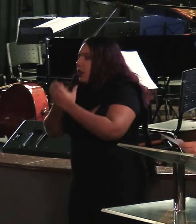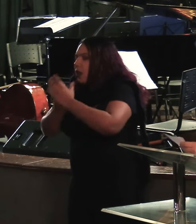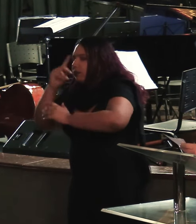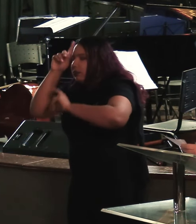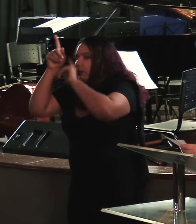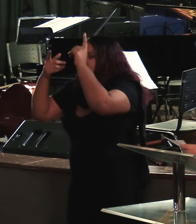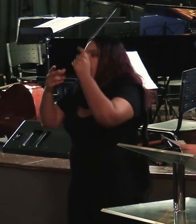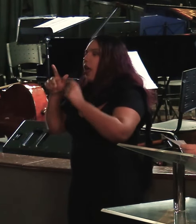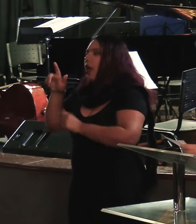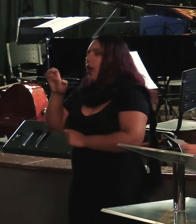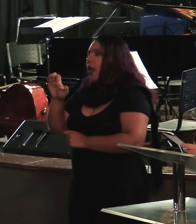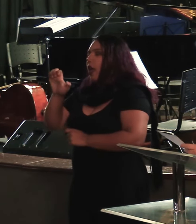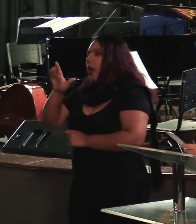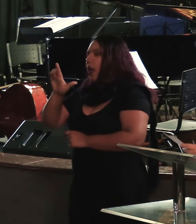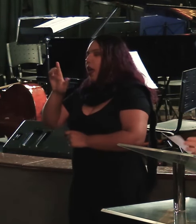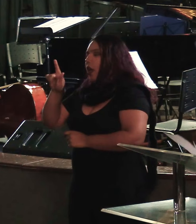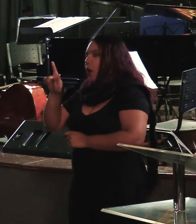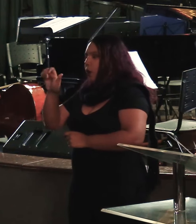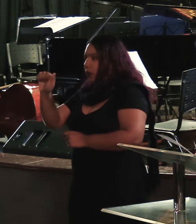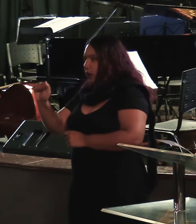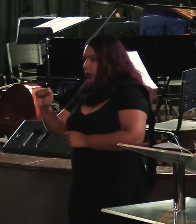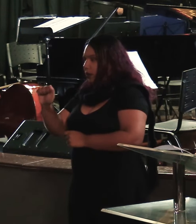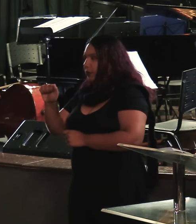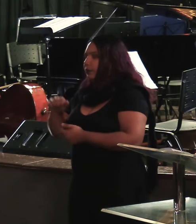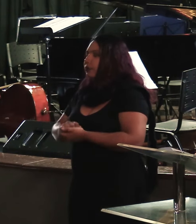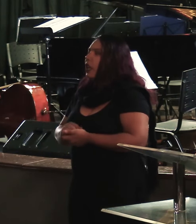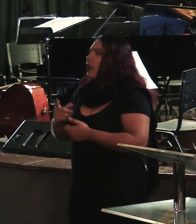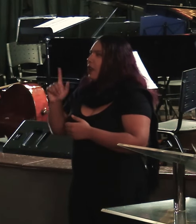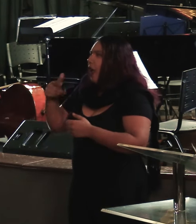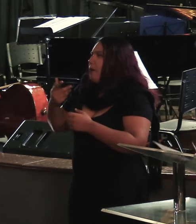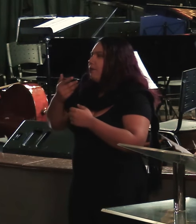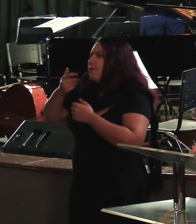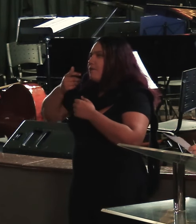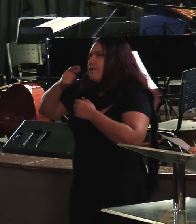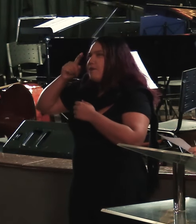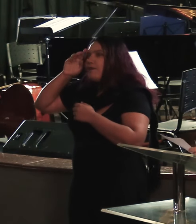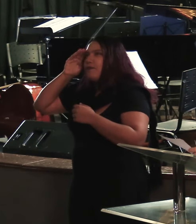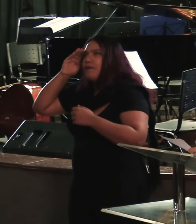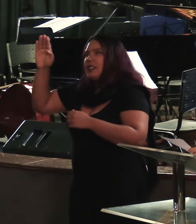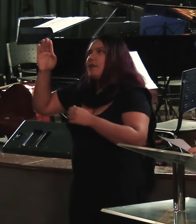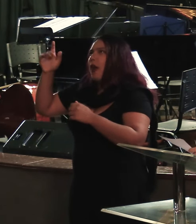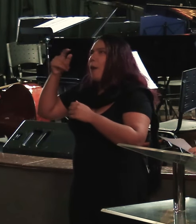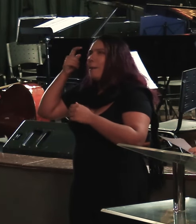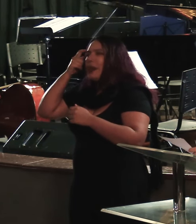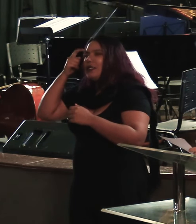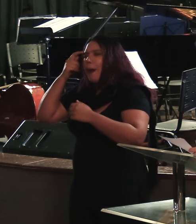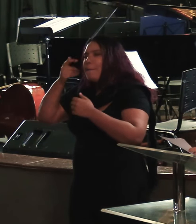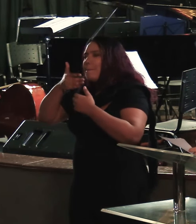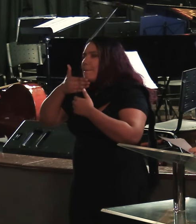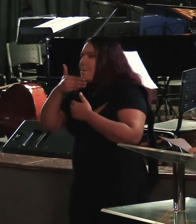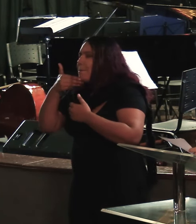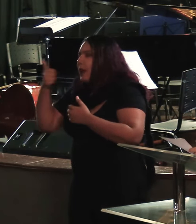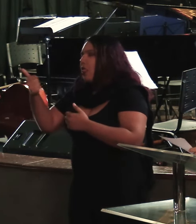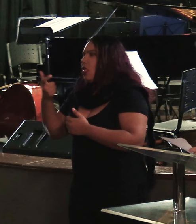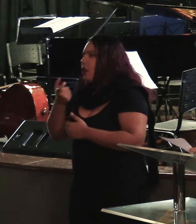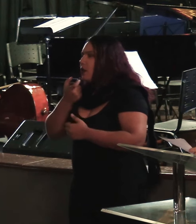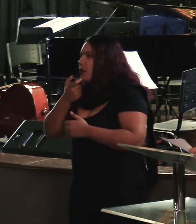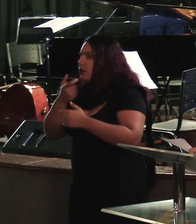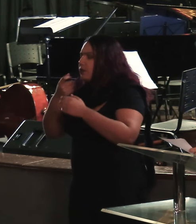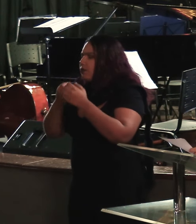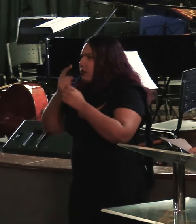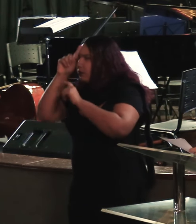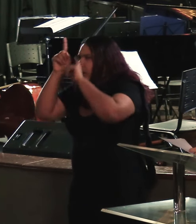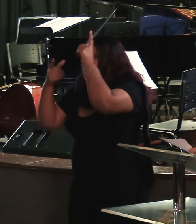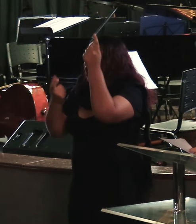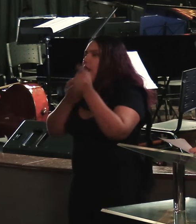Elgar, considerado por muitos o mais memorável compositor inglês de todos